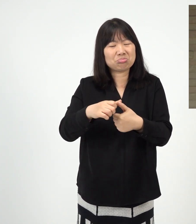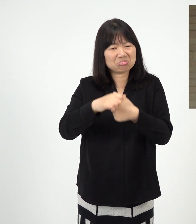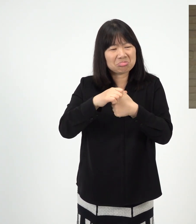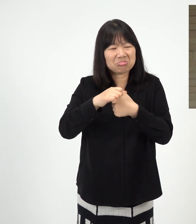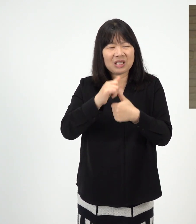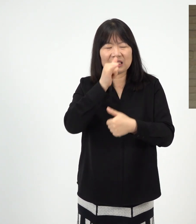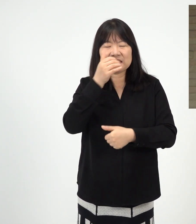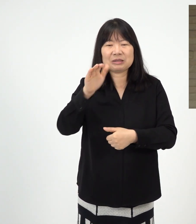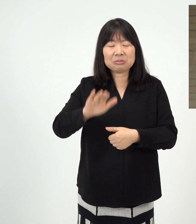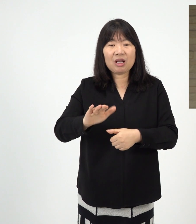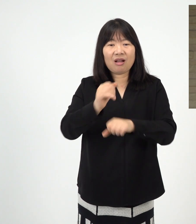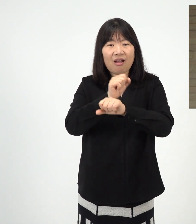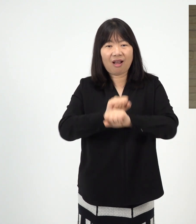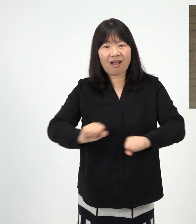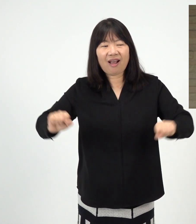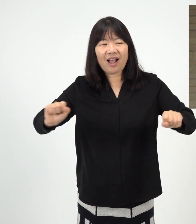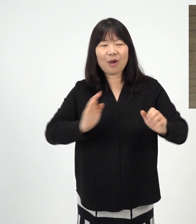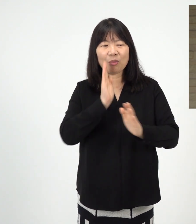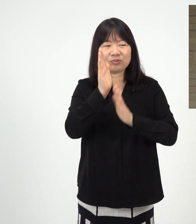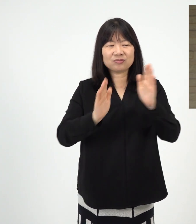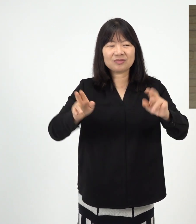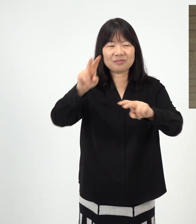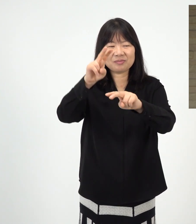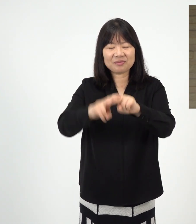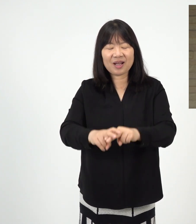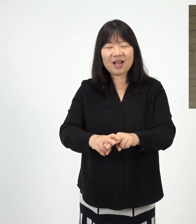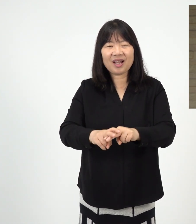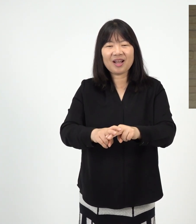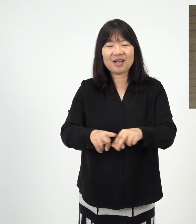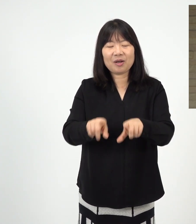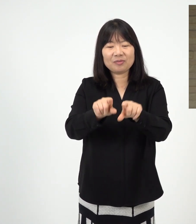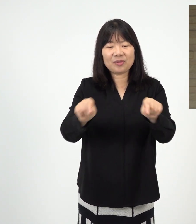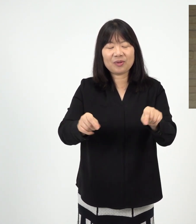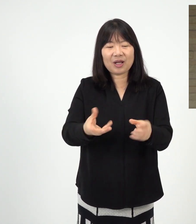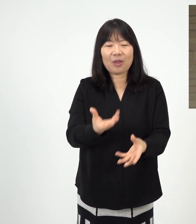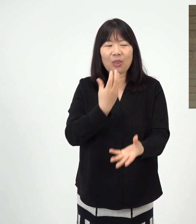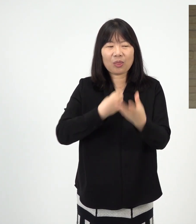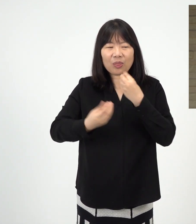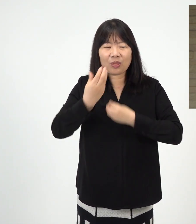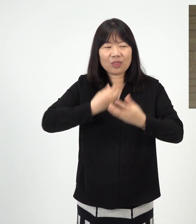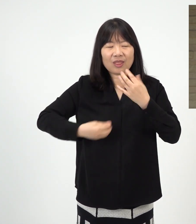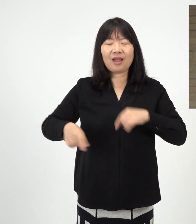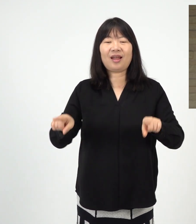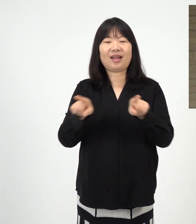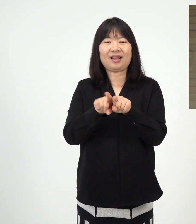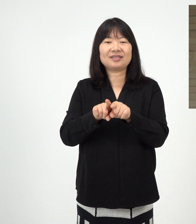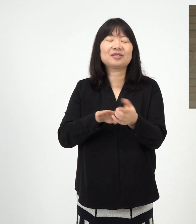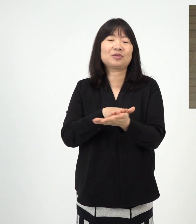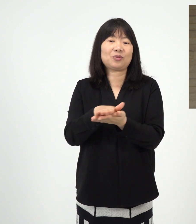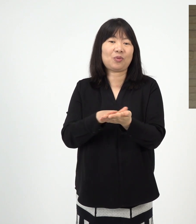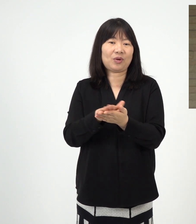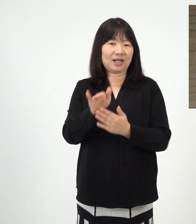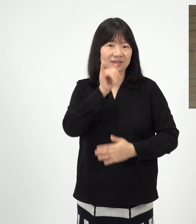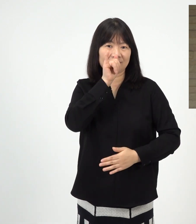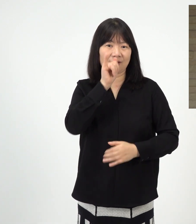하지만 널찍한 풀밭에서 꼴을 같이 먹고 같이 놀아요.